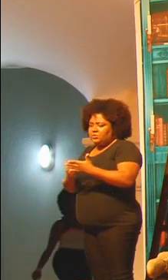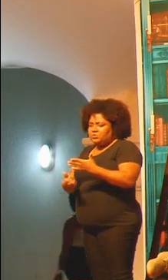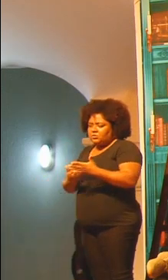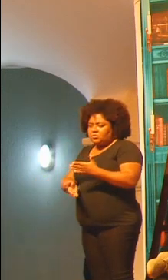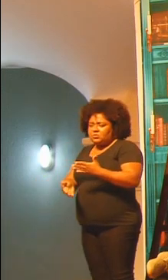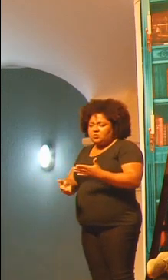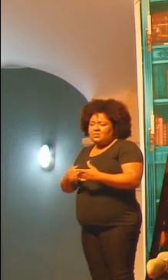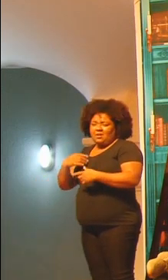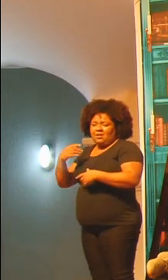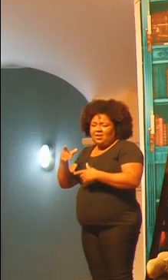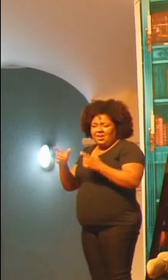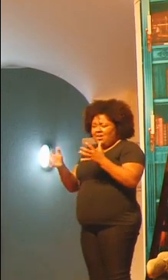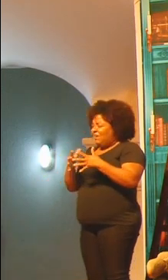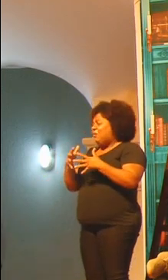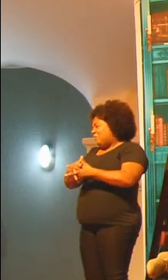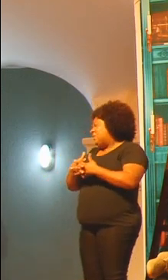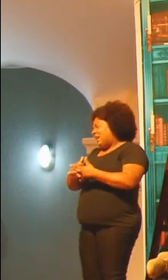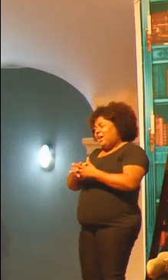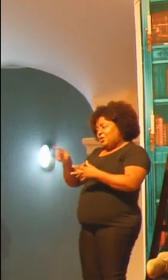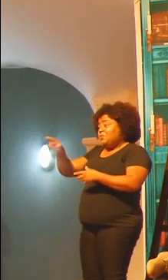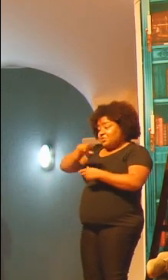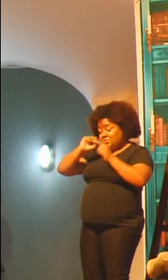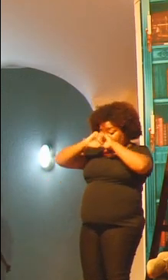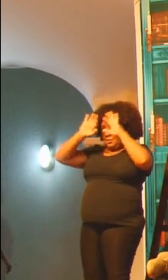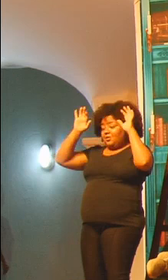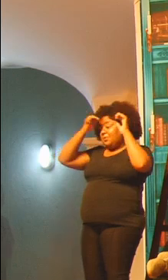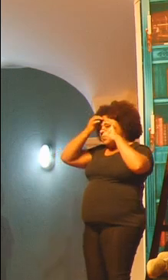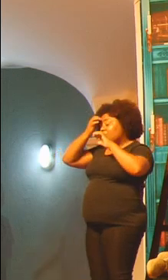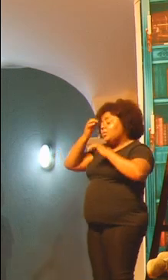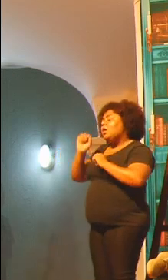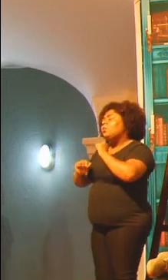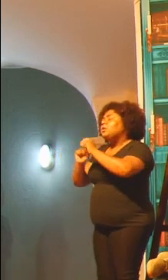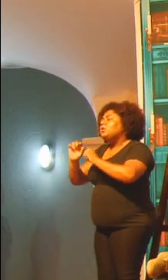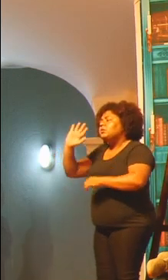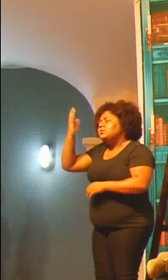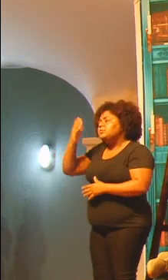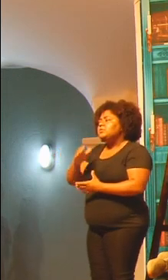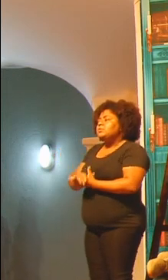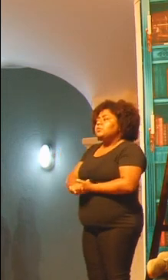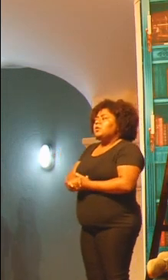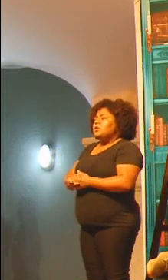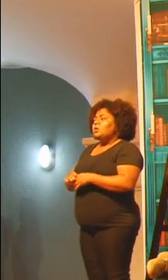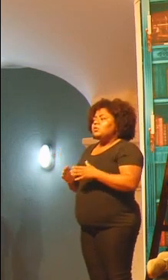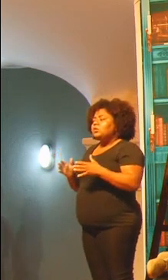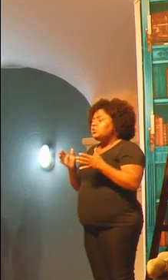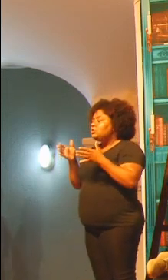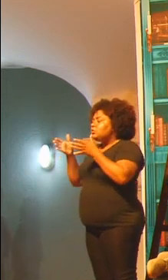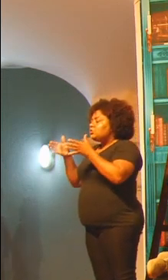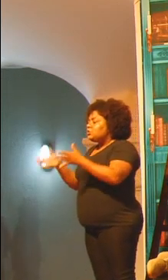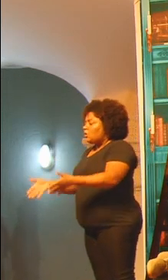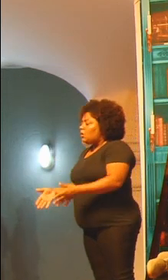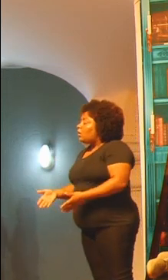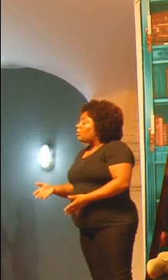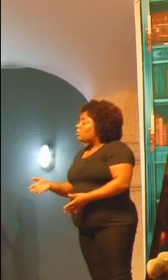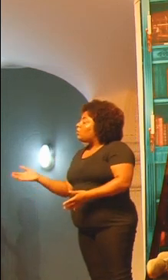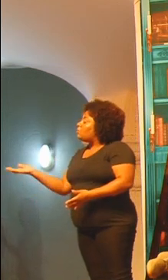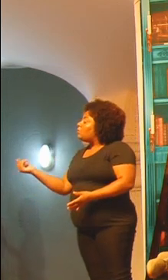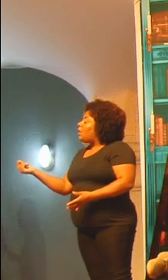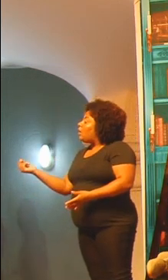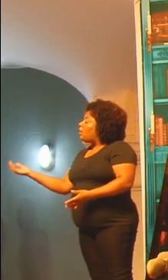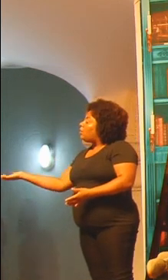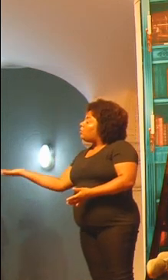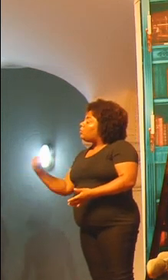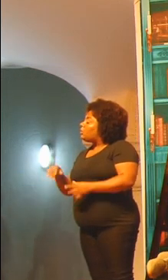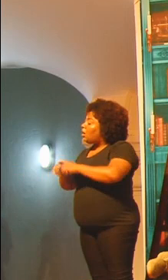essa genealogia é complicada, mas vocês vão entender. Aí, o que, que acontece? Quando ele chega e pede, meu avô diz: eu não posso dar